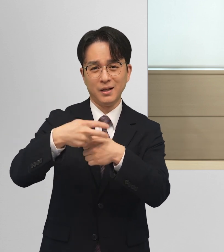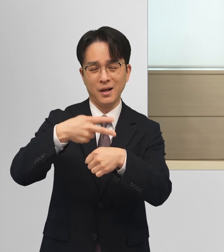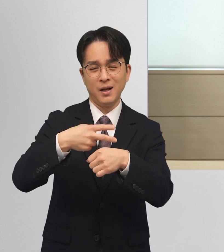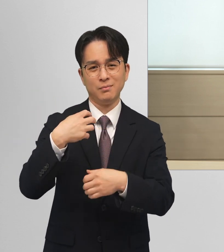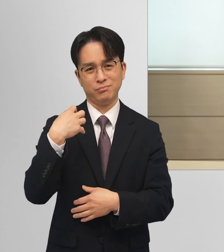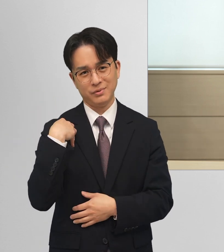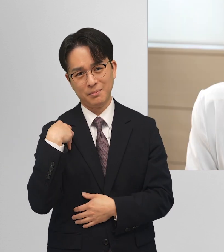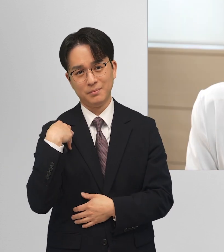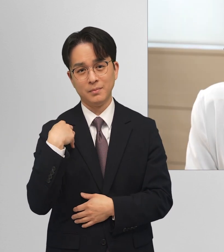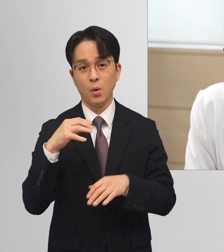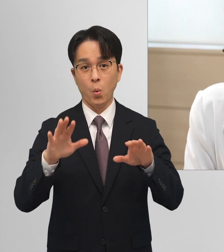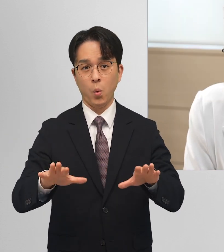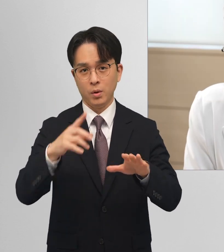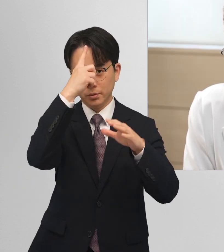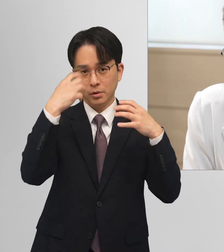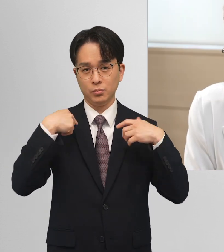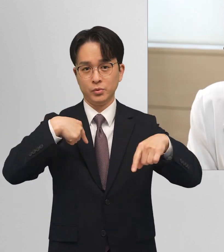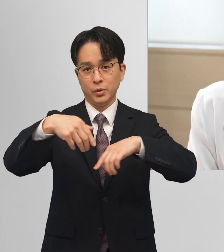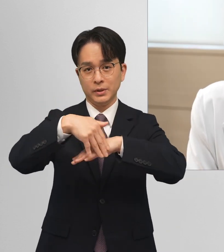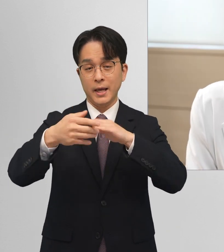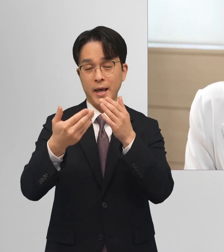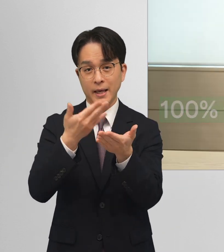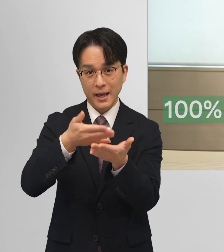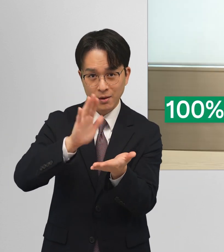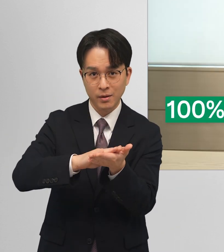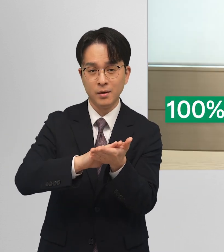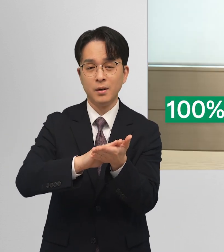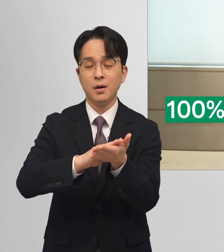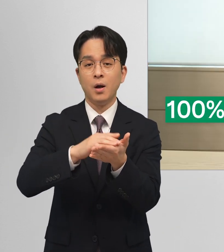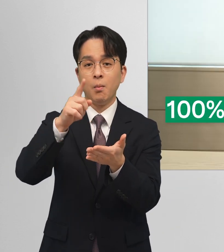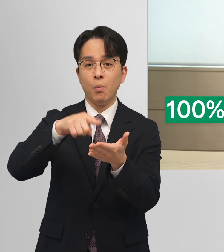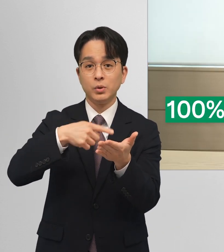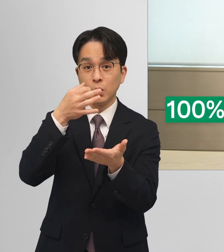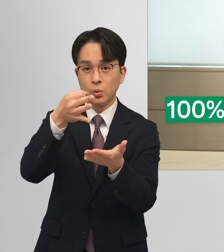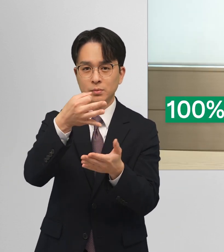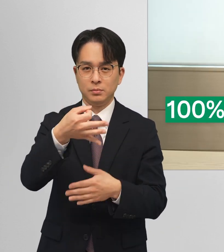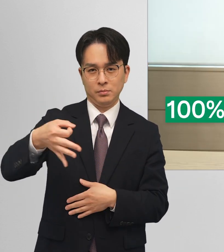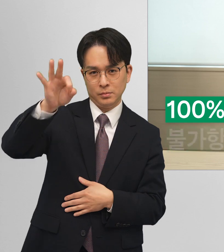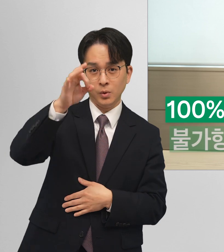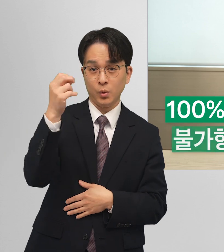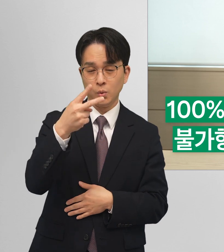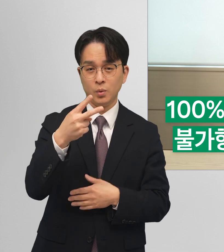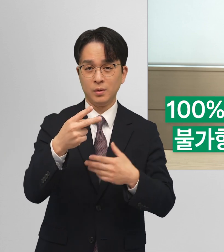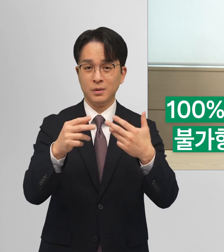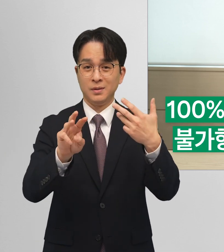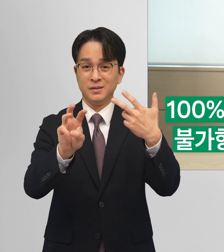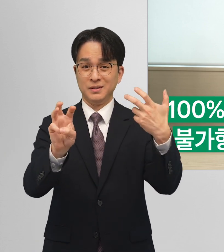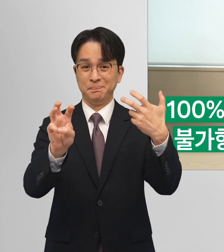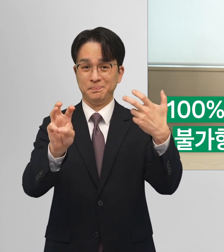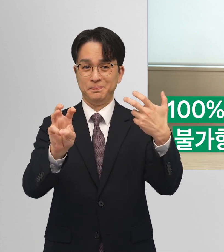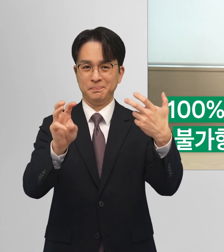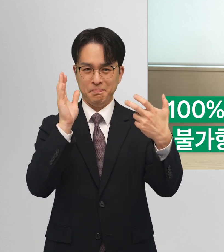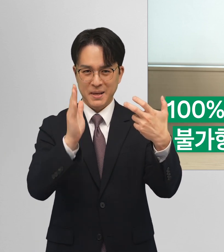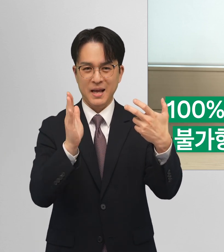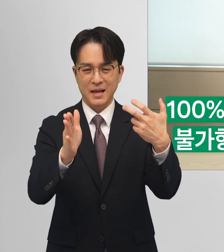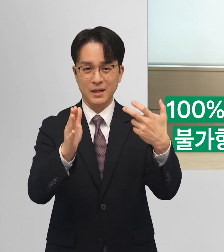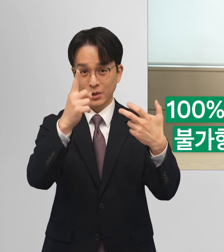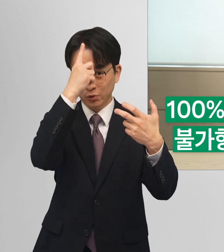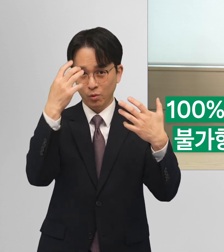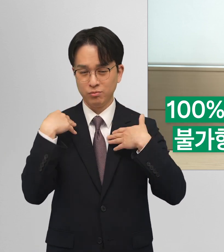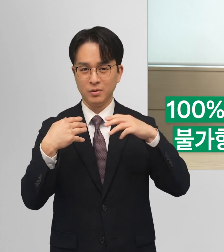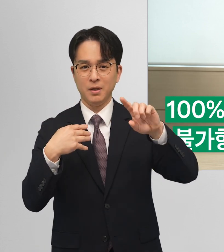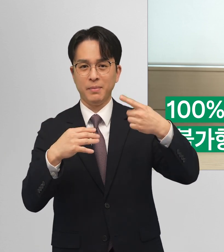의료 개혁으로 보상 액수를 현실적인 한도로 올리고 보상금 또한 국가에서 100% 부담하여 불가항력적인 의료사고의